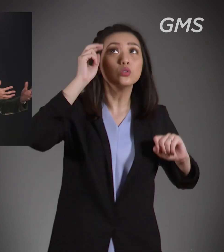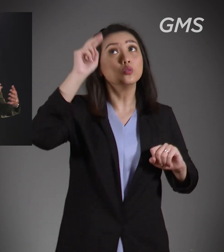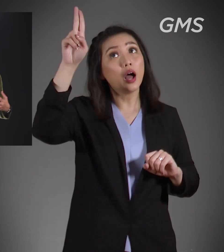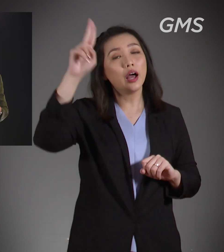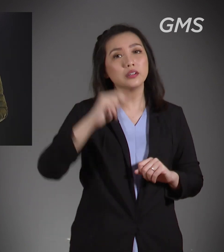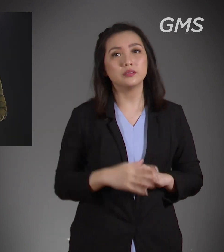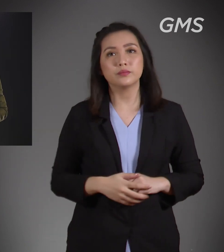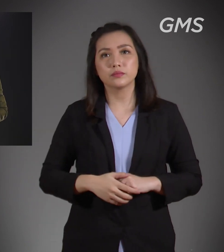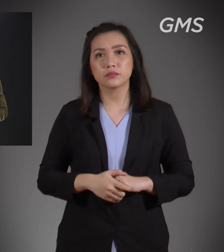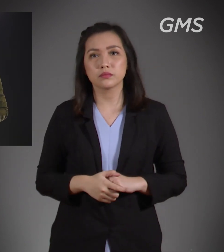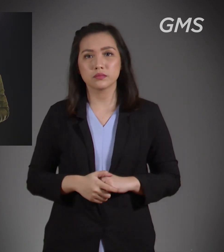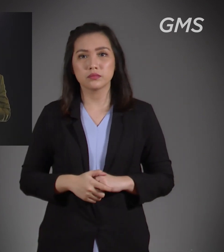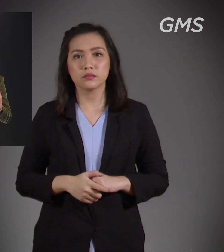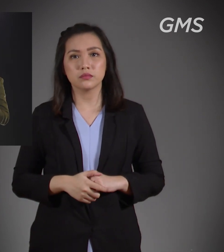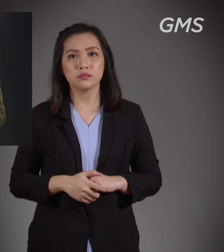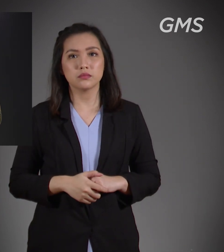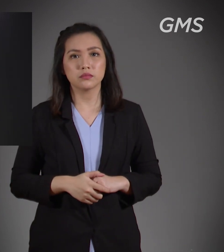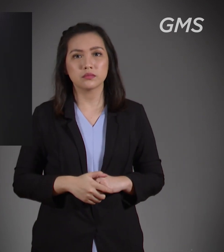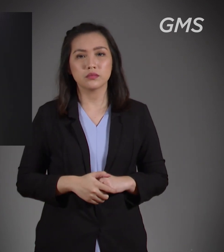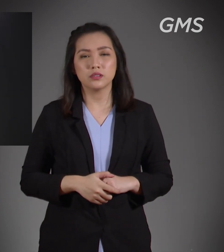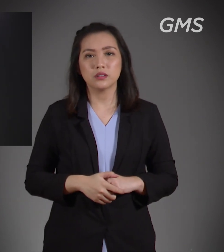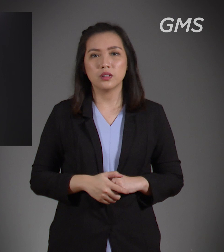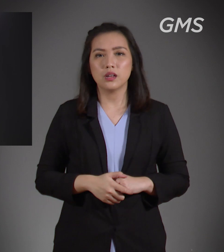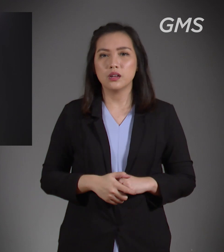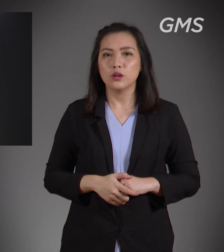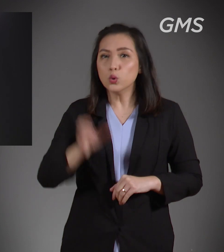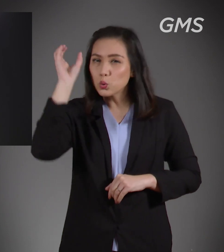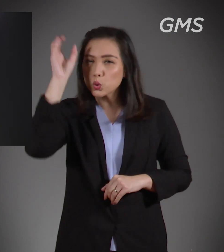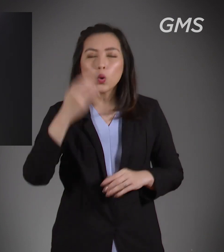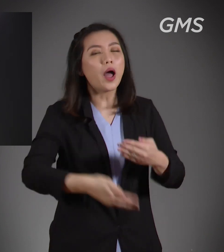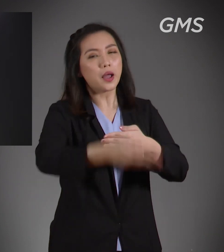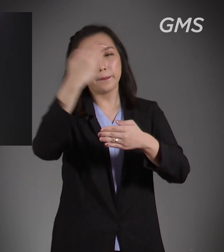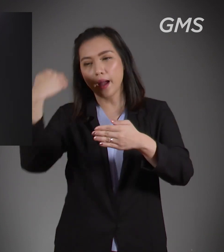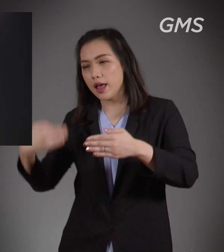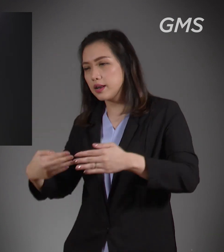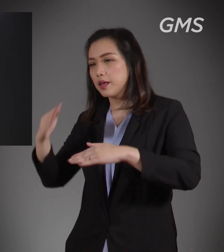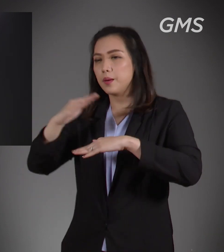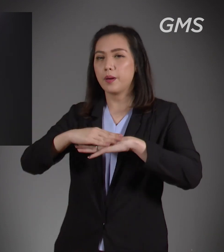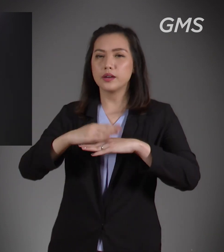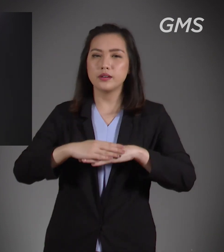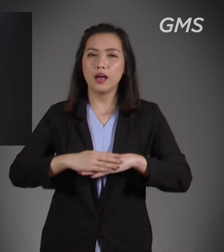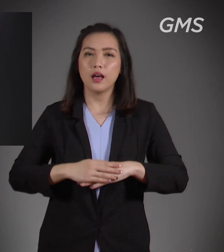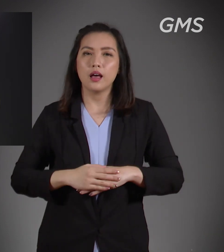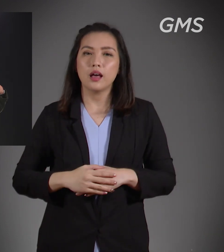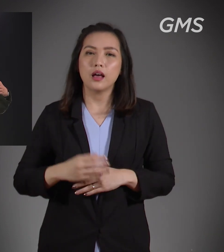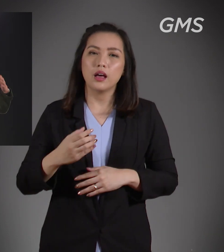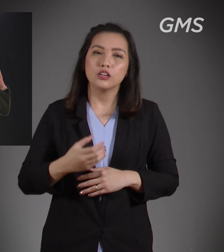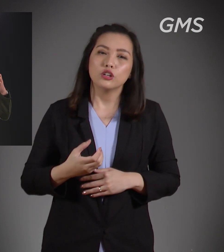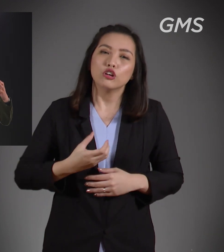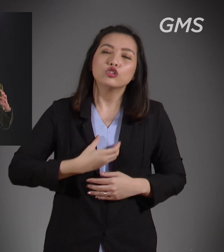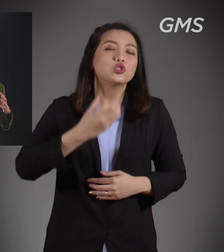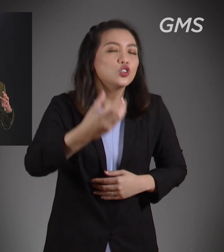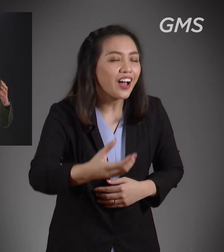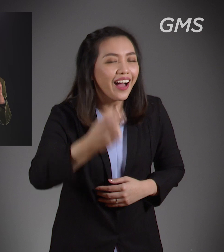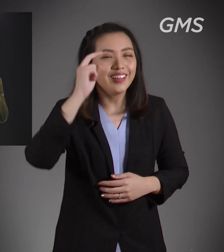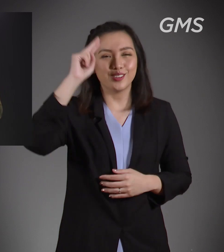kepada orang berdosa seperti saya. Supaya kembali engkau berkenan pada korban sembelihan. Meskipun bukan itu yang kau cari, tapi hati